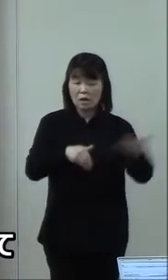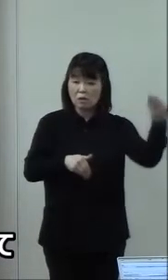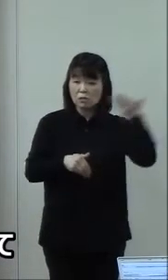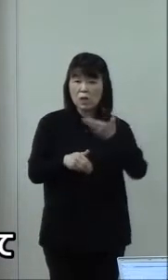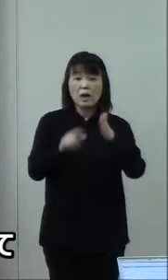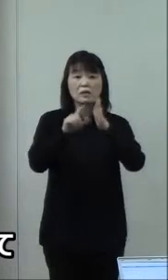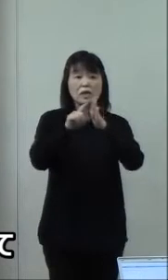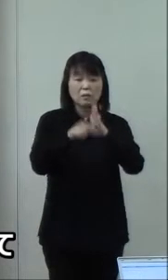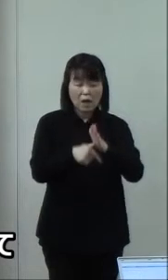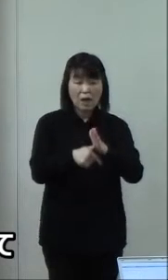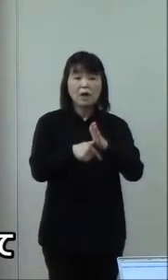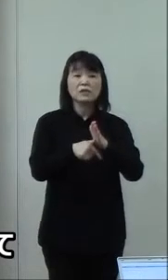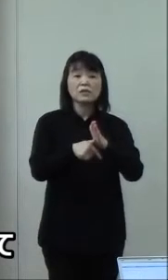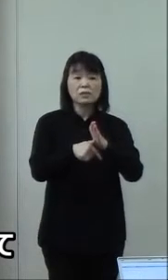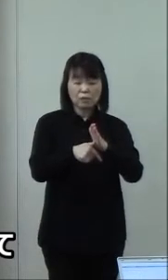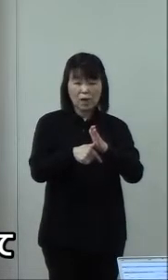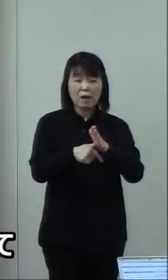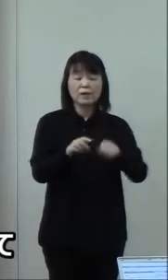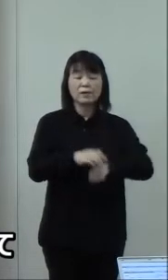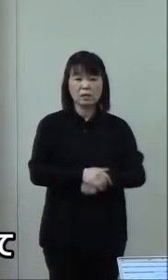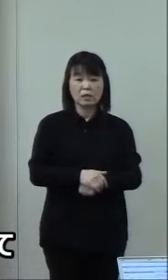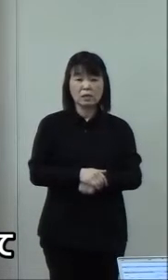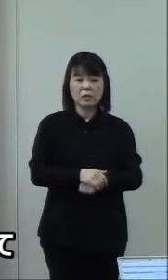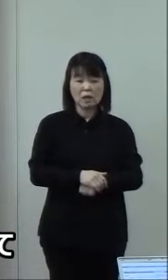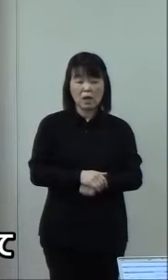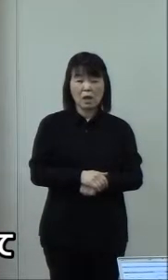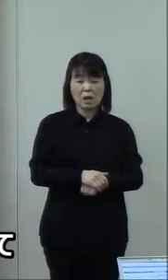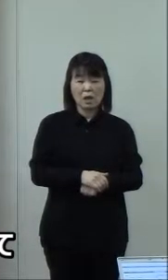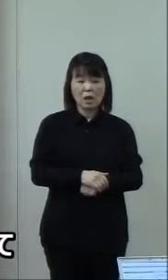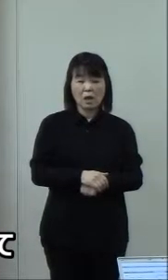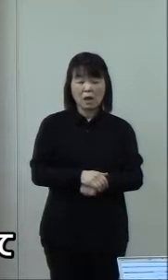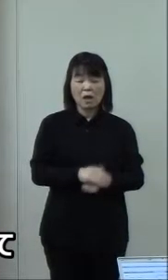それぞれ窓口を設けてますんで、住宅の方とあと総合